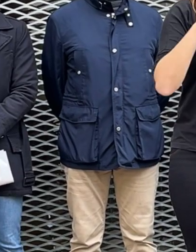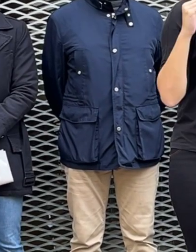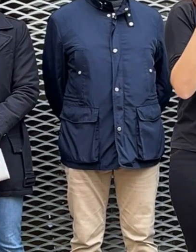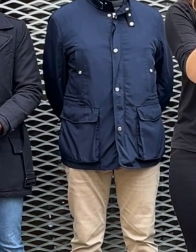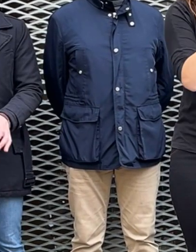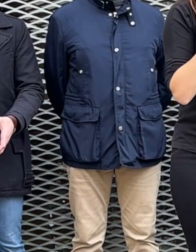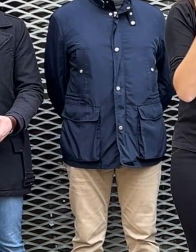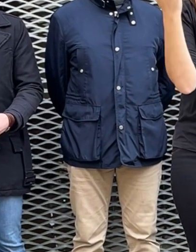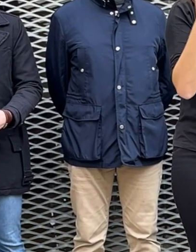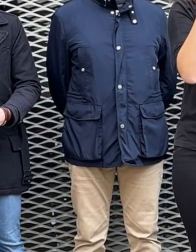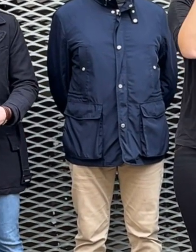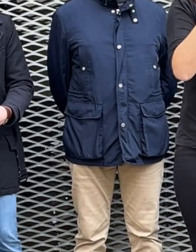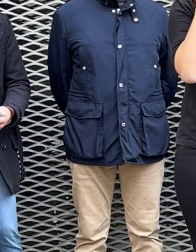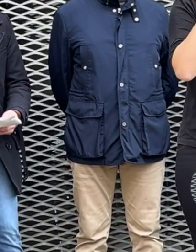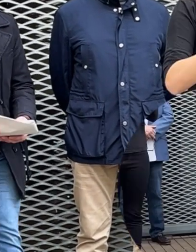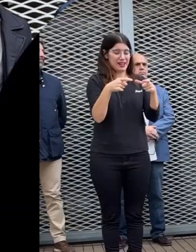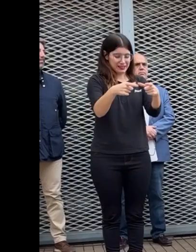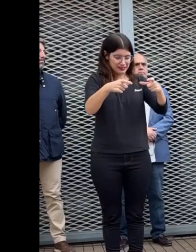de trato.